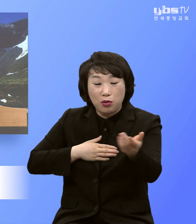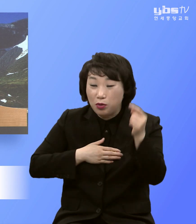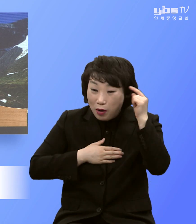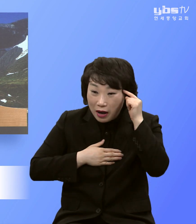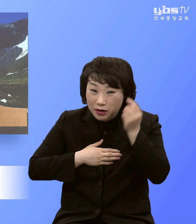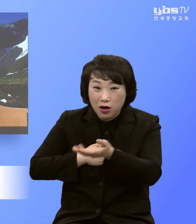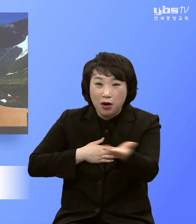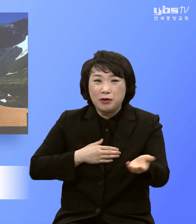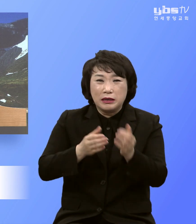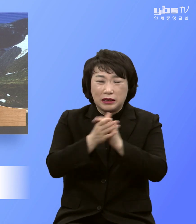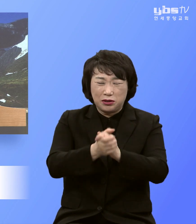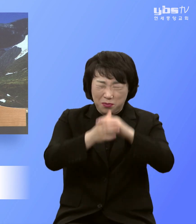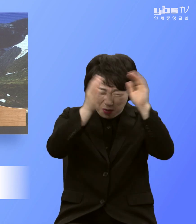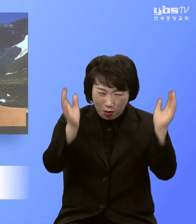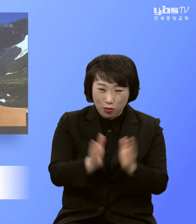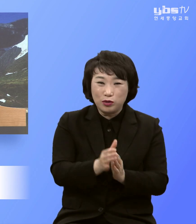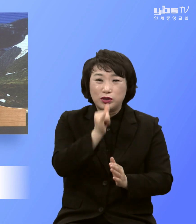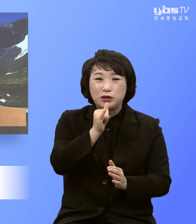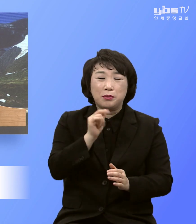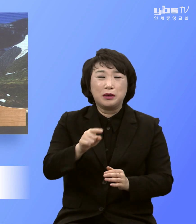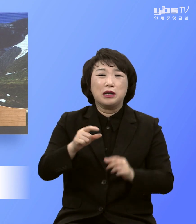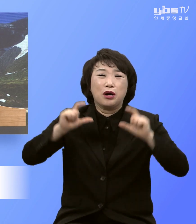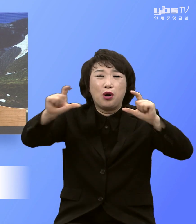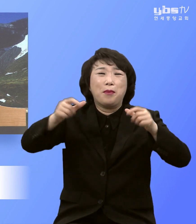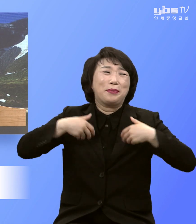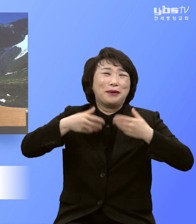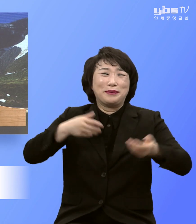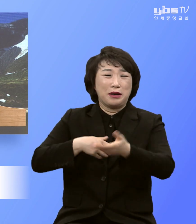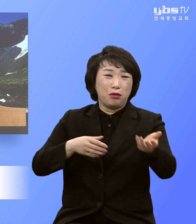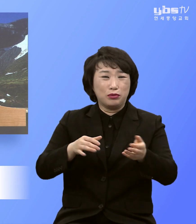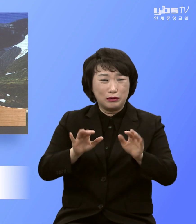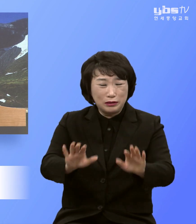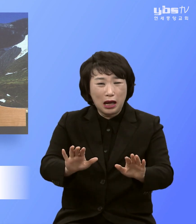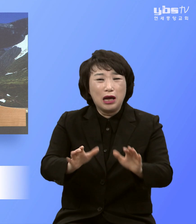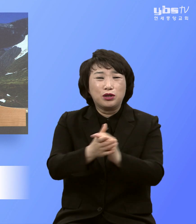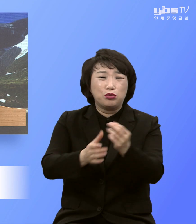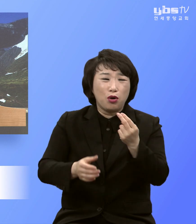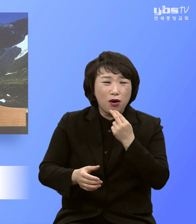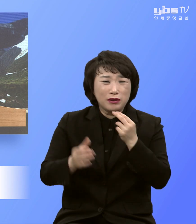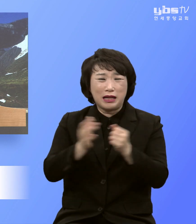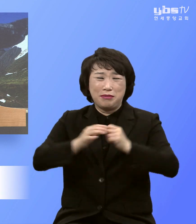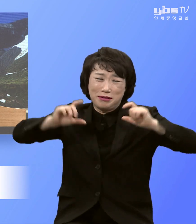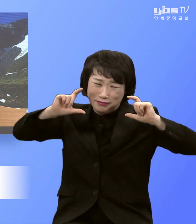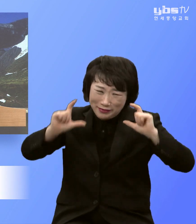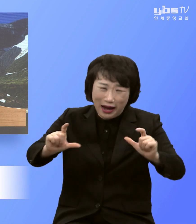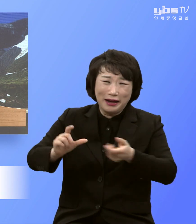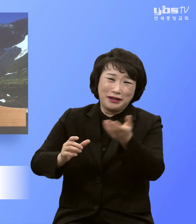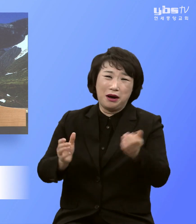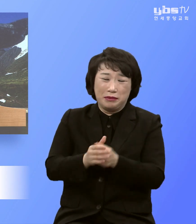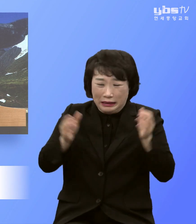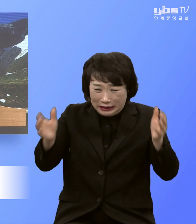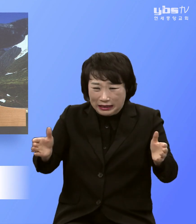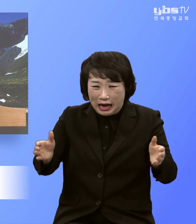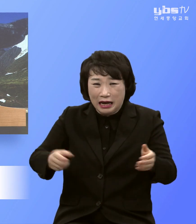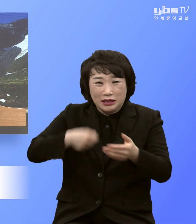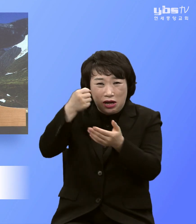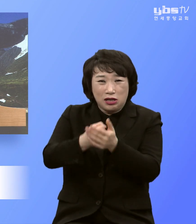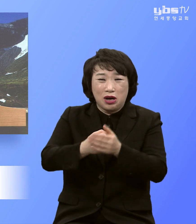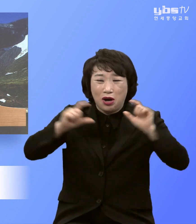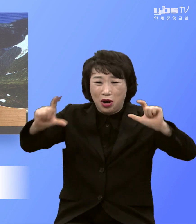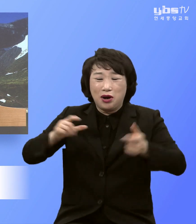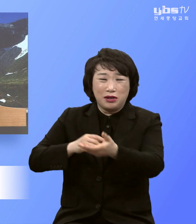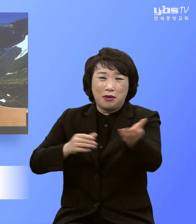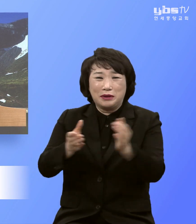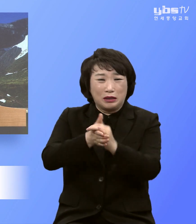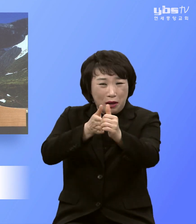기도를 다하면 무도로 그럴 필요가 있겠습니까? 기도를 안 하니까 만들어서라도, 기도해서라도